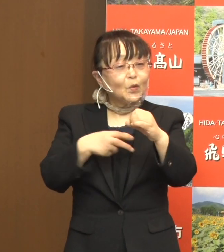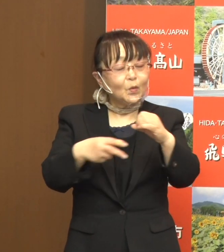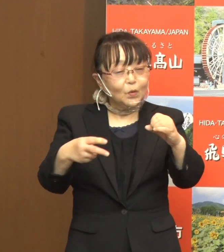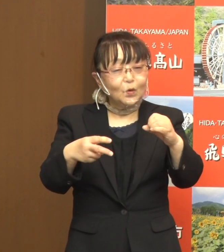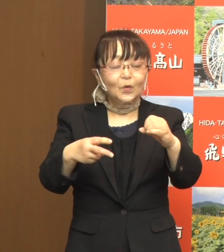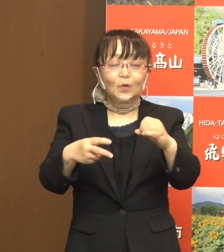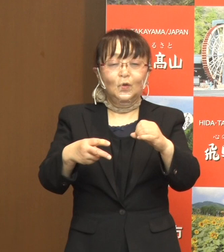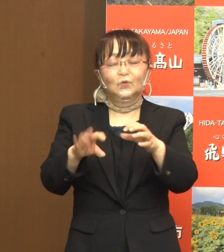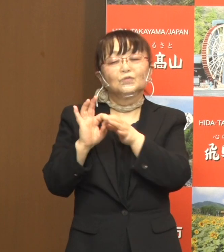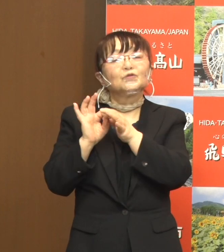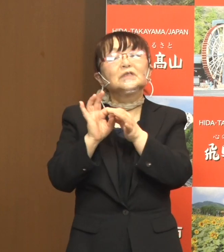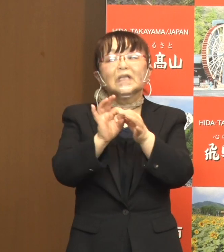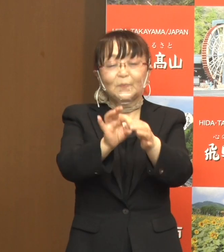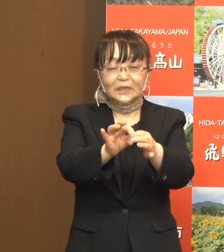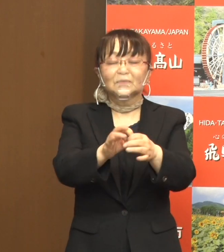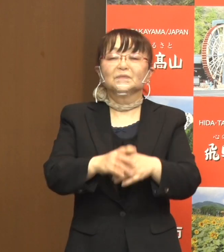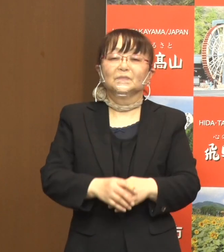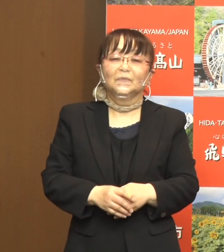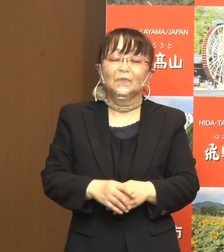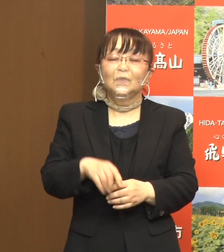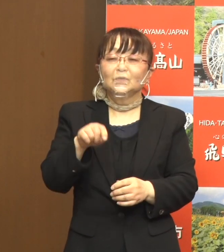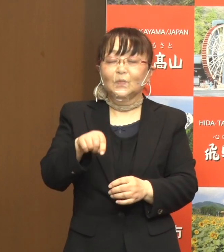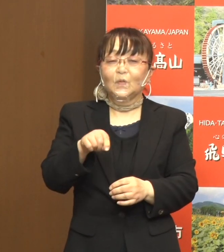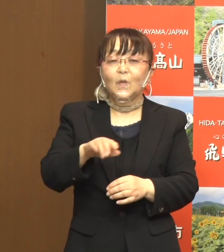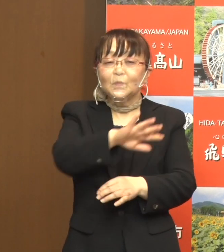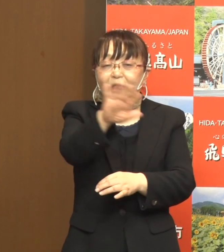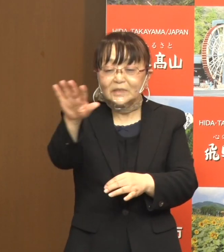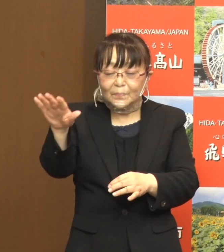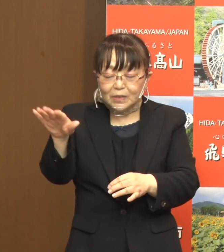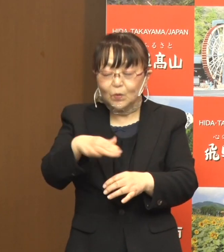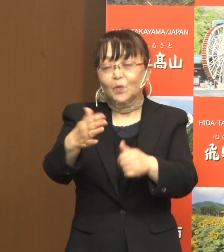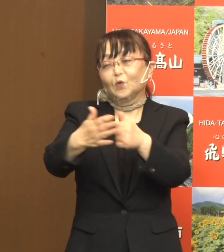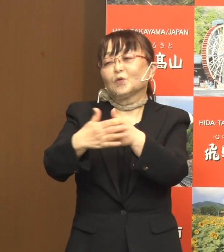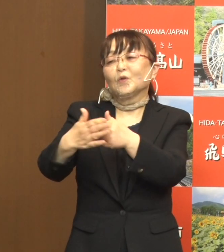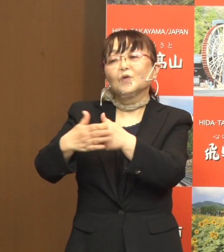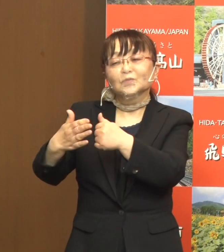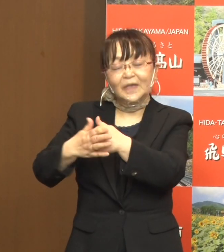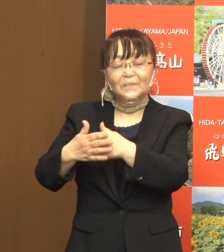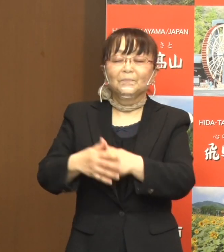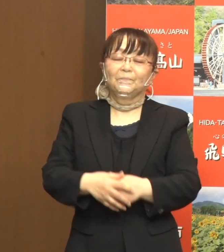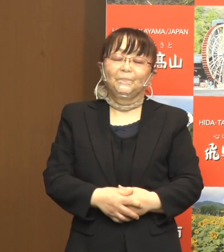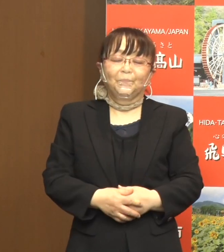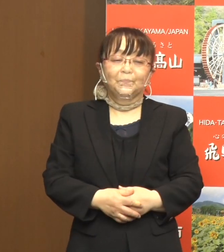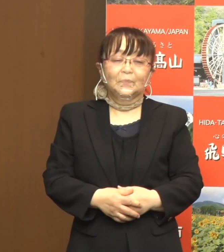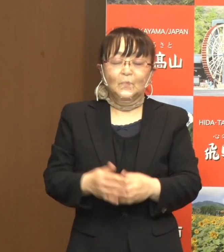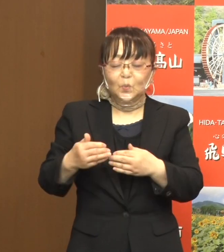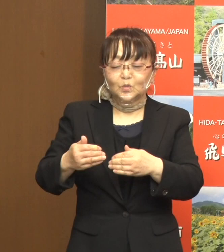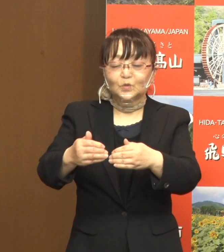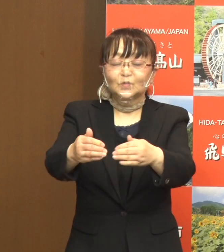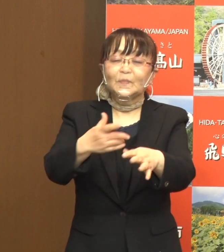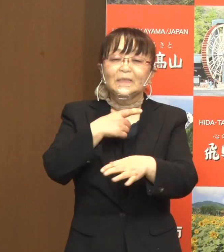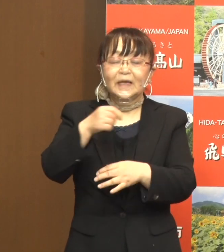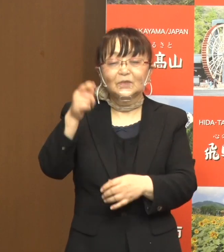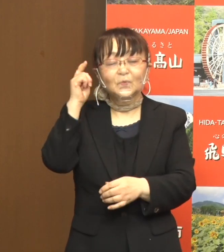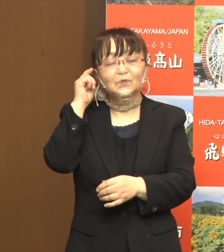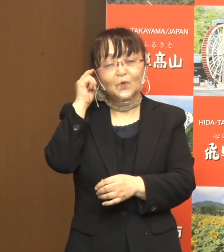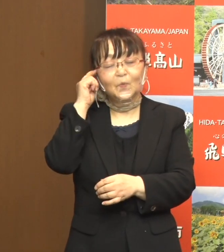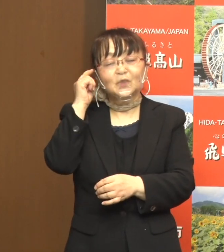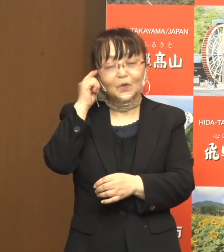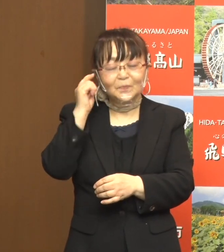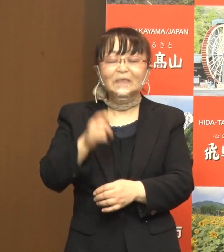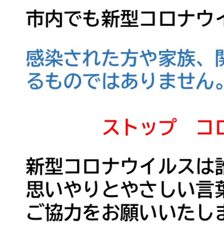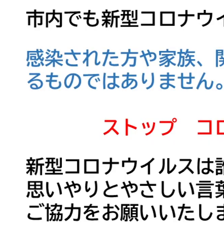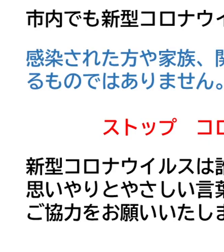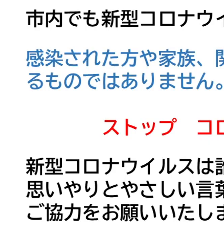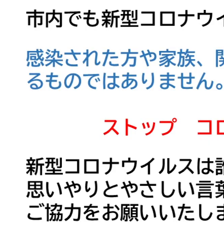ますまあこれをですね皆さん方のご協力によりまして進めてまいりたいというふうに思って